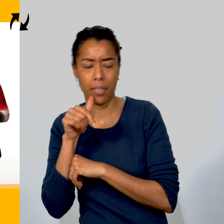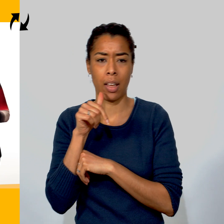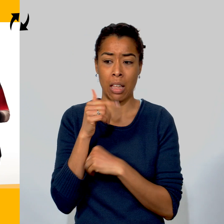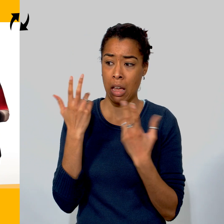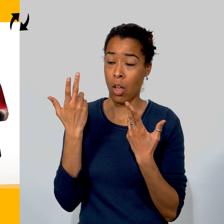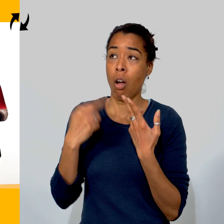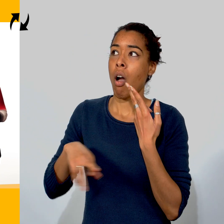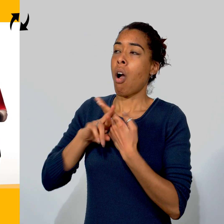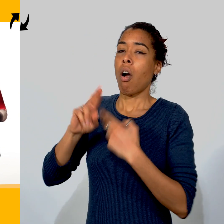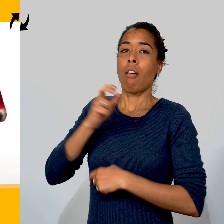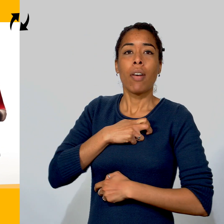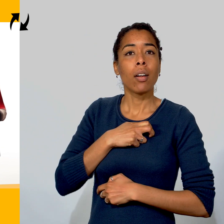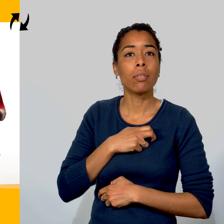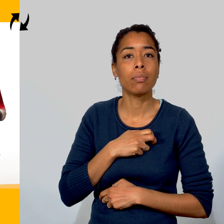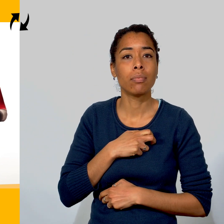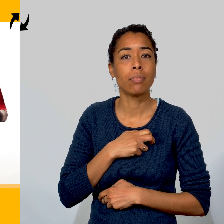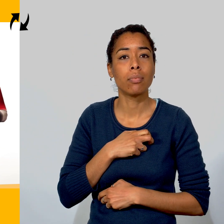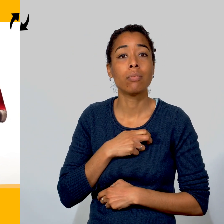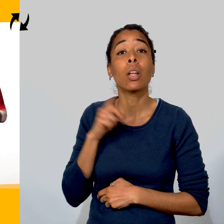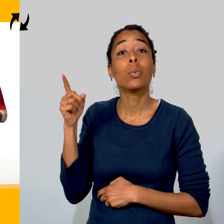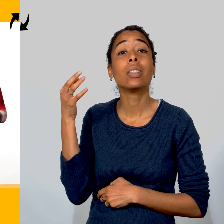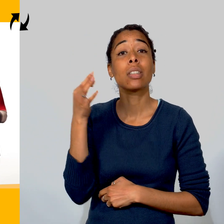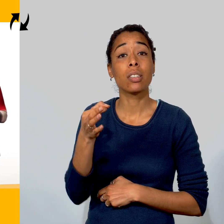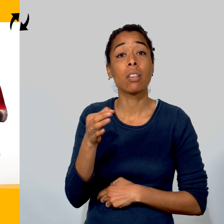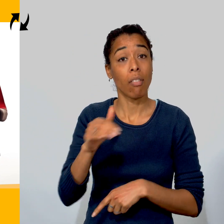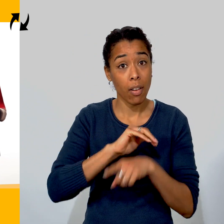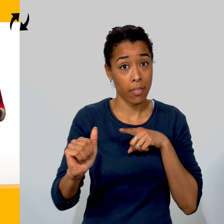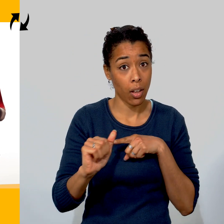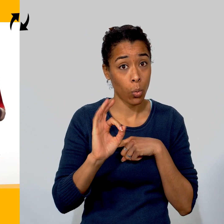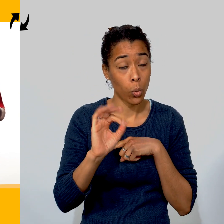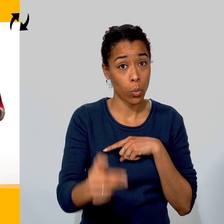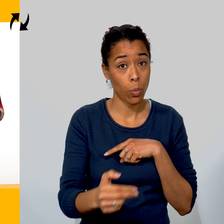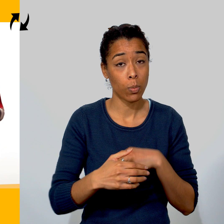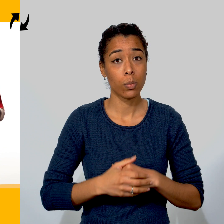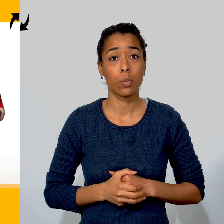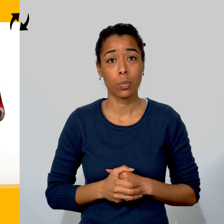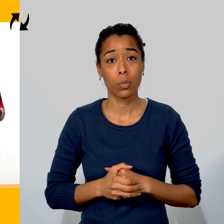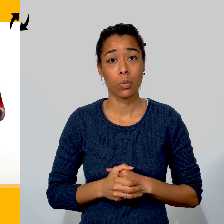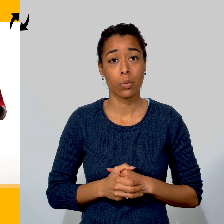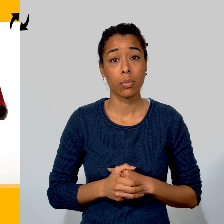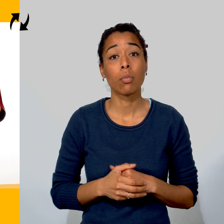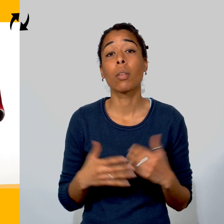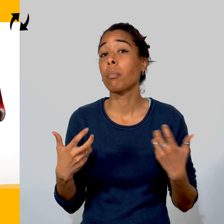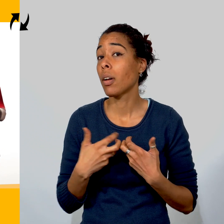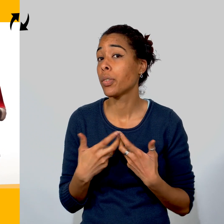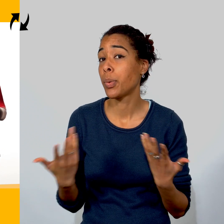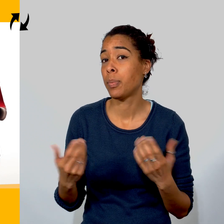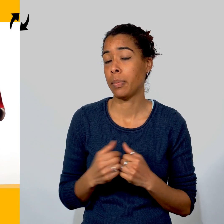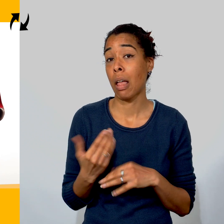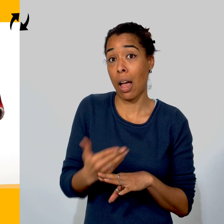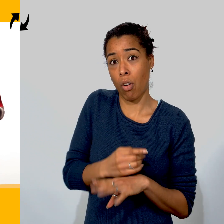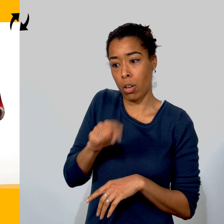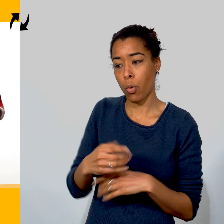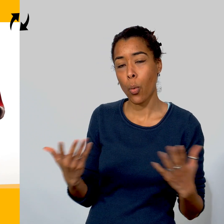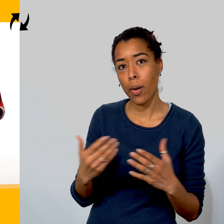réponde? Et surtout, allons-nous faire ce qu'il nous commande? Peut-être en rapport avec notre positionnement?